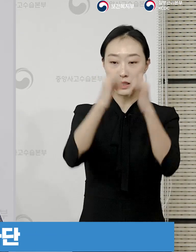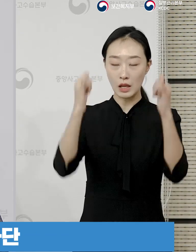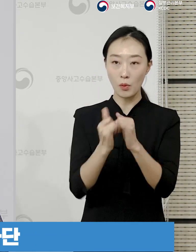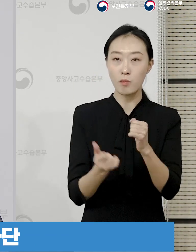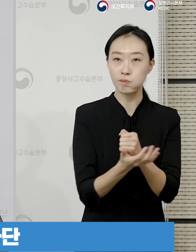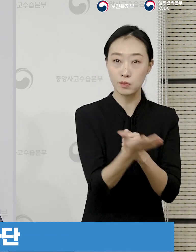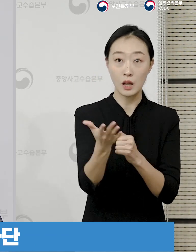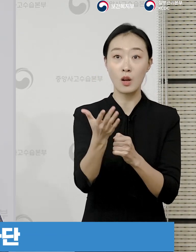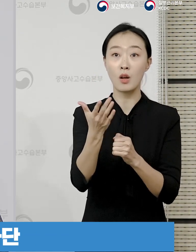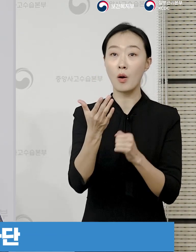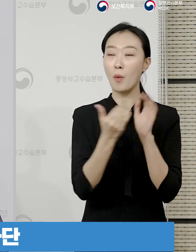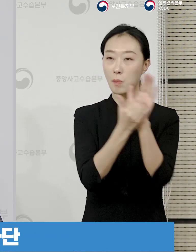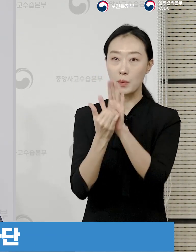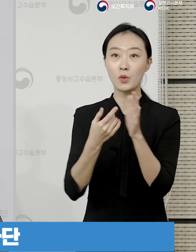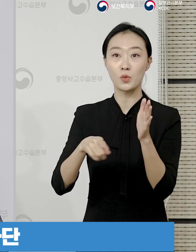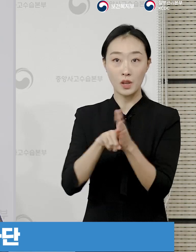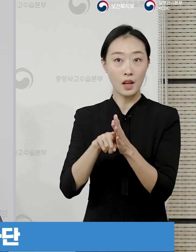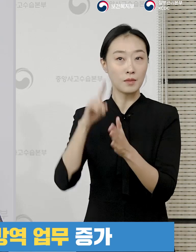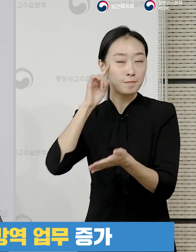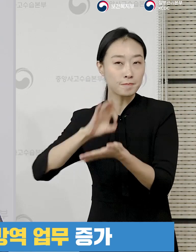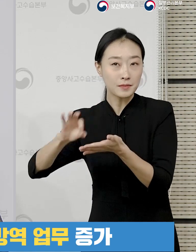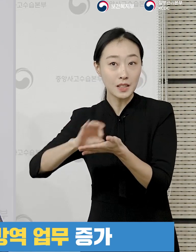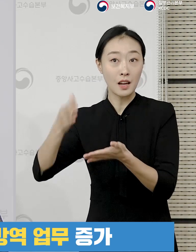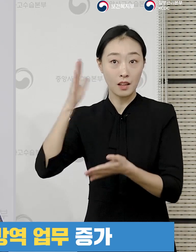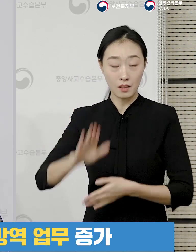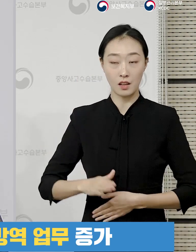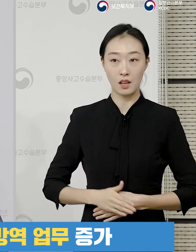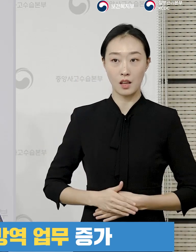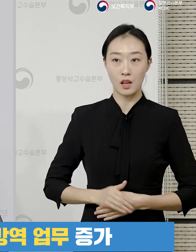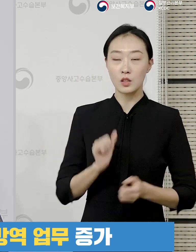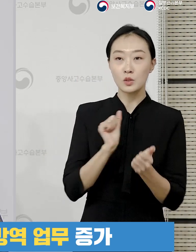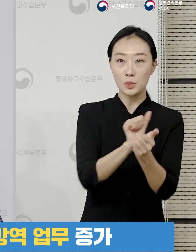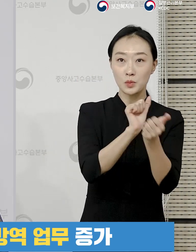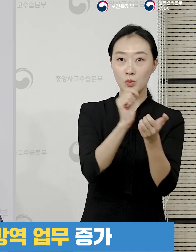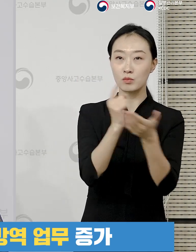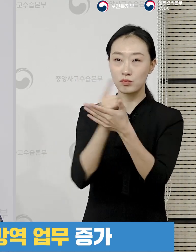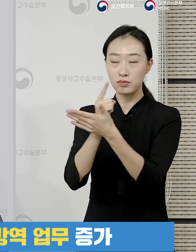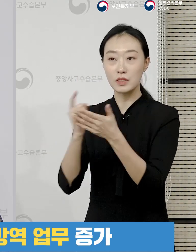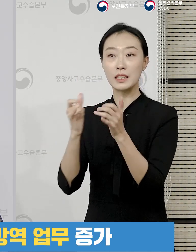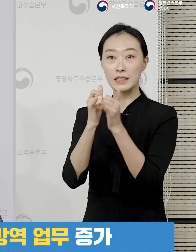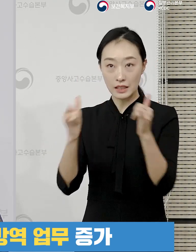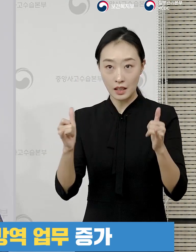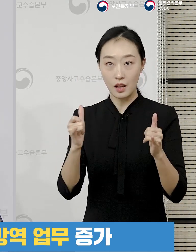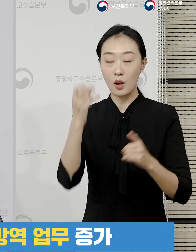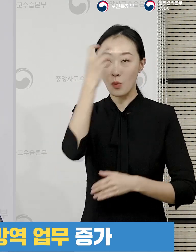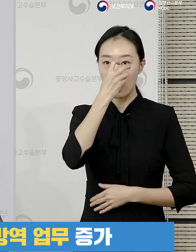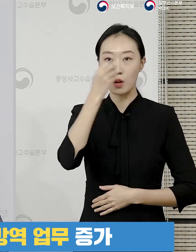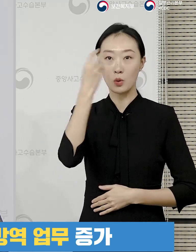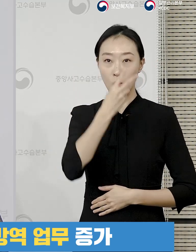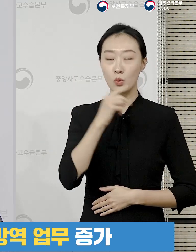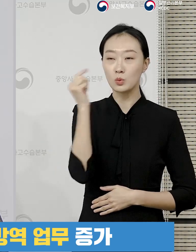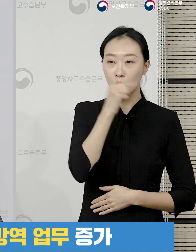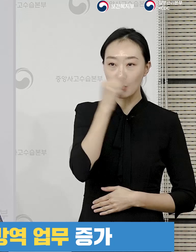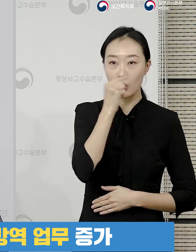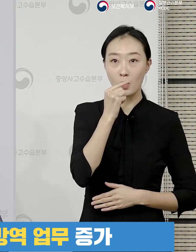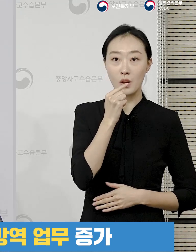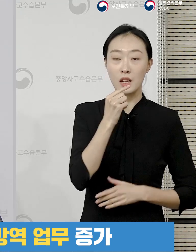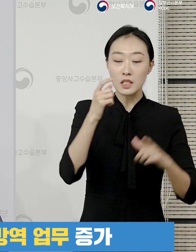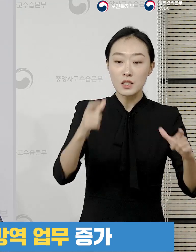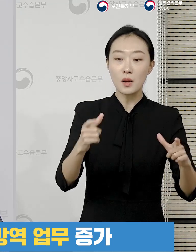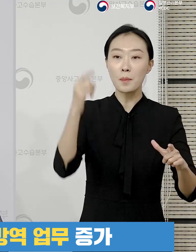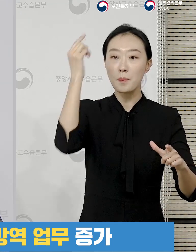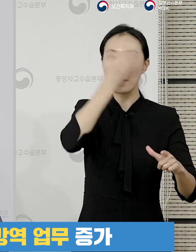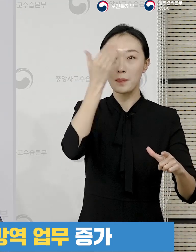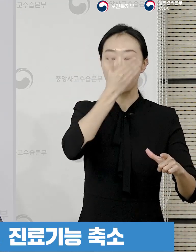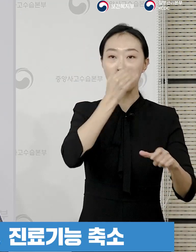지역사회로의 확산을 차단하고 있으나 접촉자들에 대한 격리관리 그리고 소독 등 지역 방역 업무가